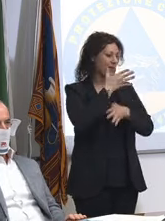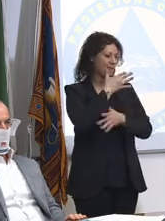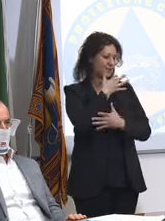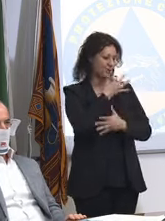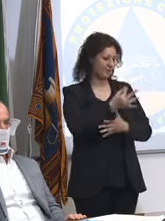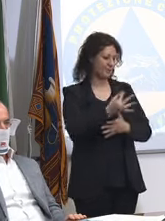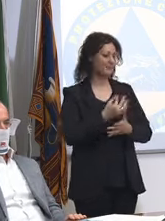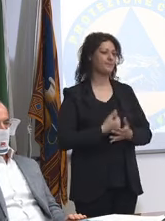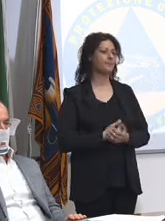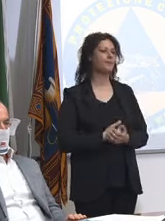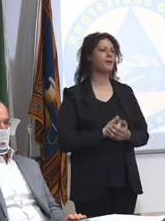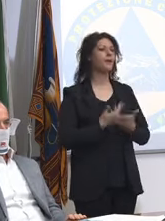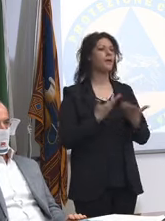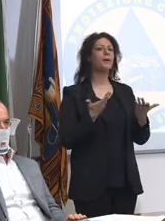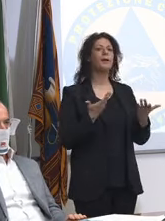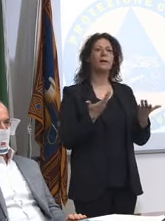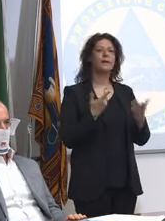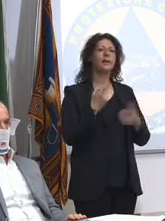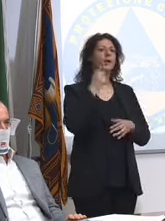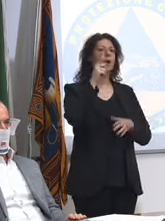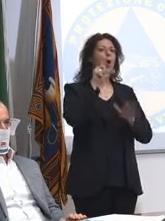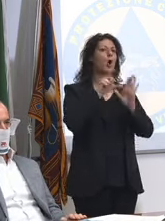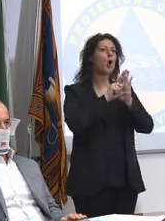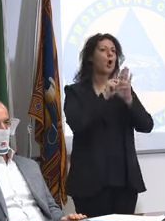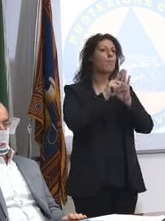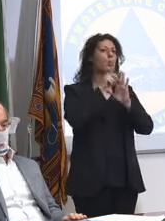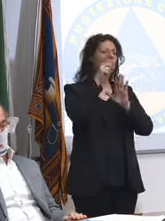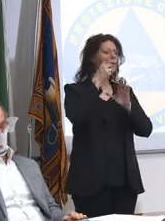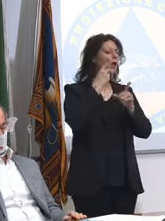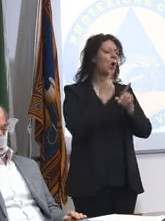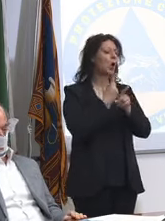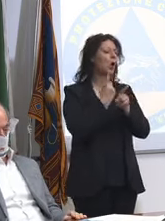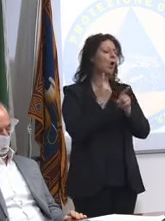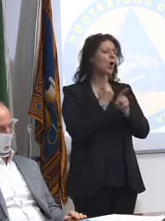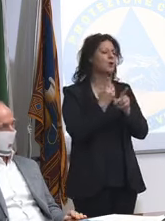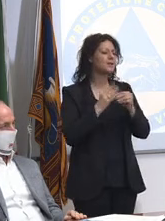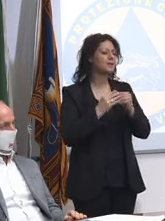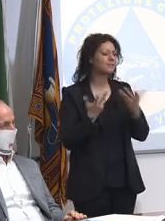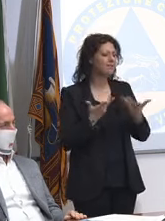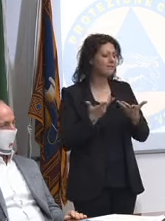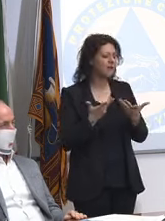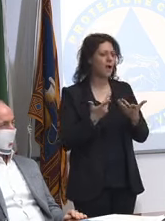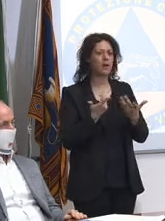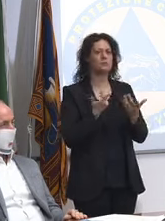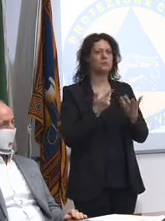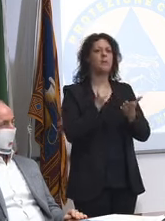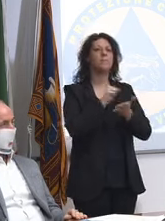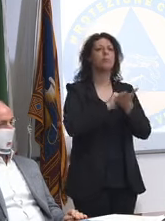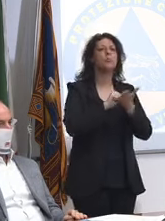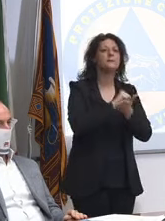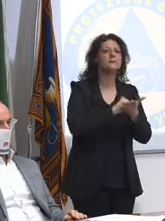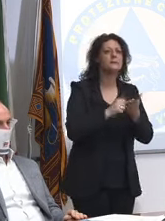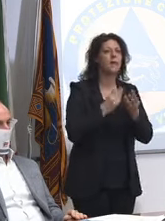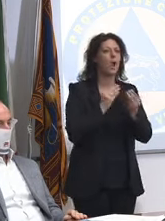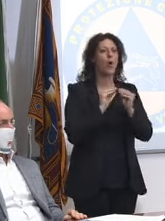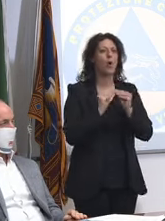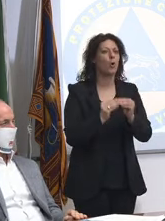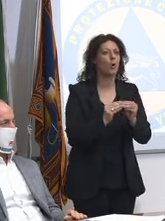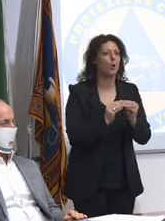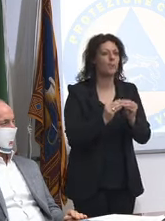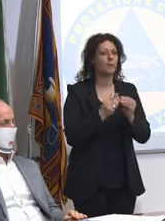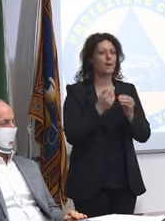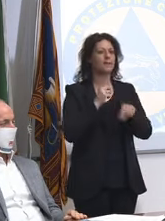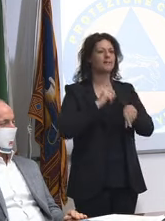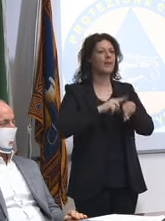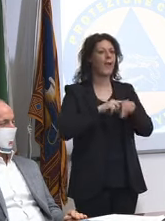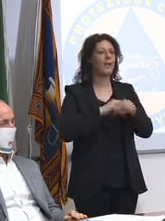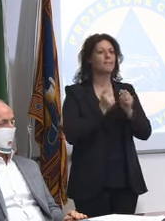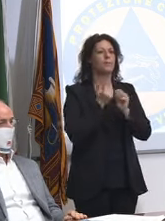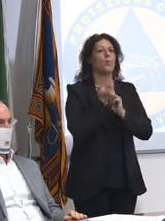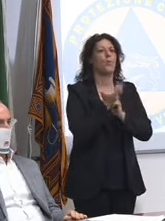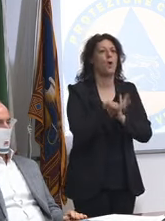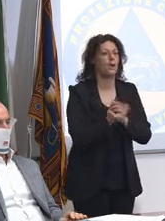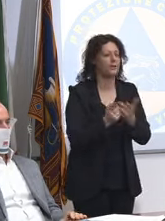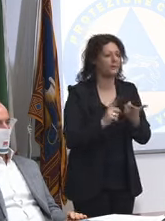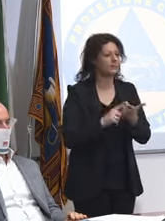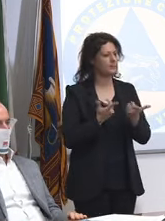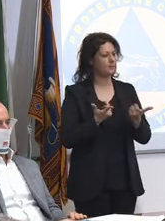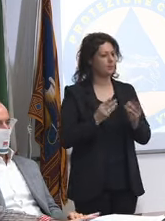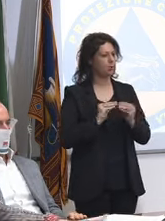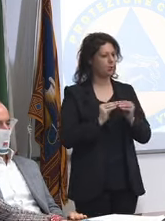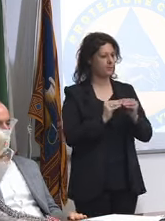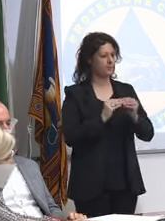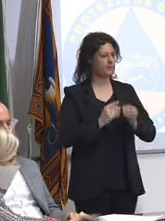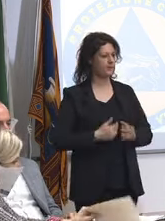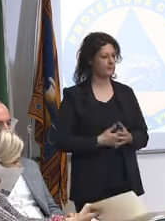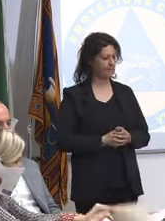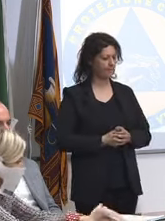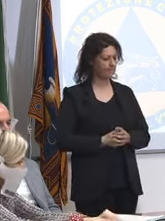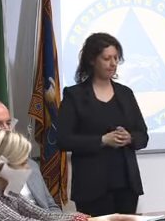carico dei comuni per le giostrine? Cioè vanno pulite quanto? Vanno pulite? In che modo? No, allora vanno...